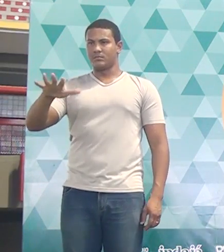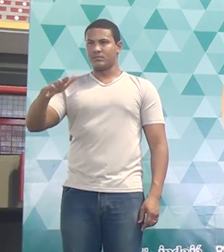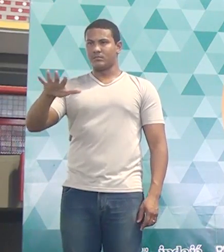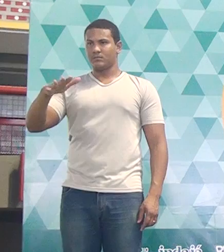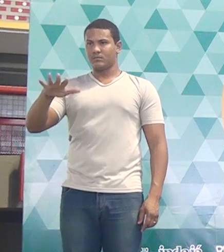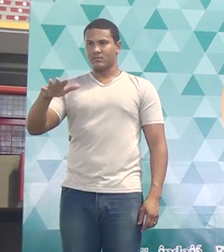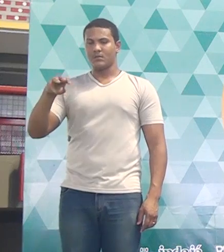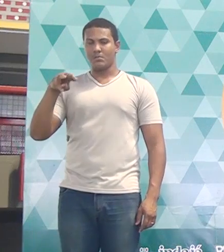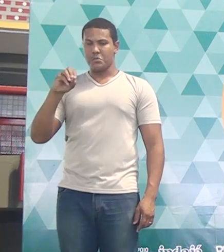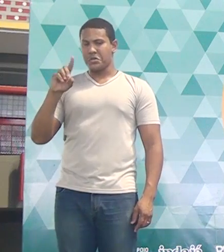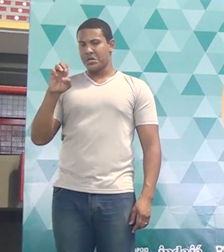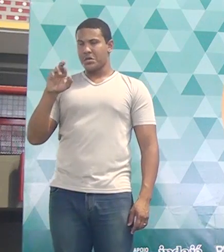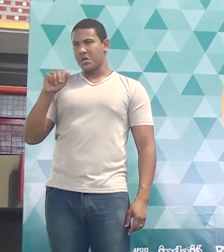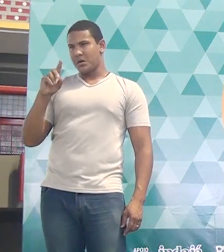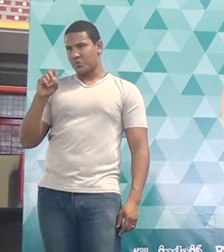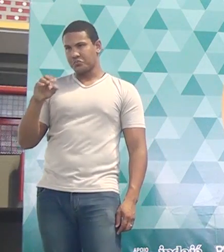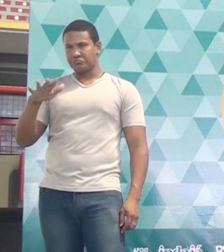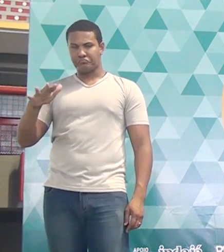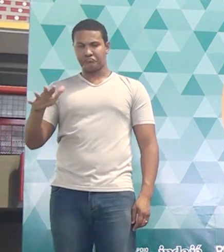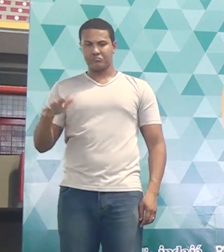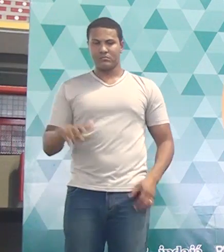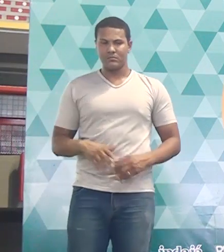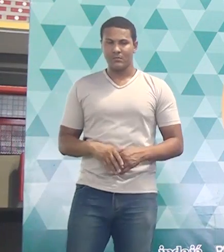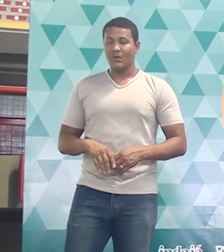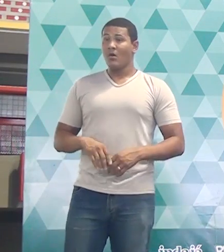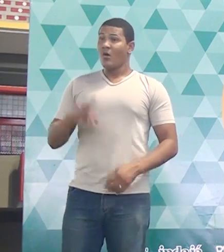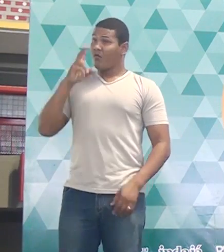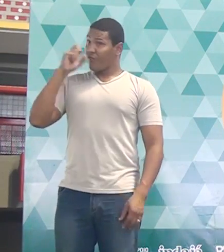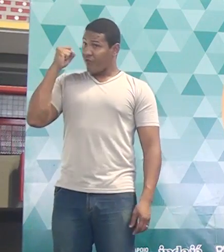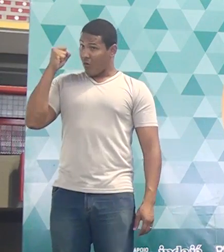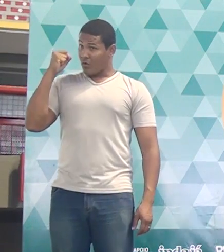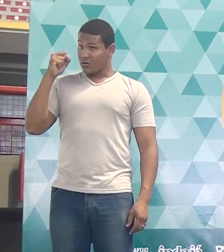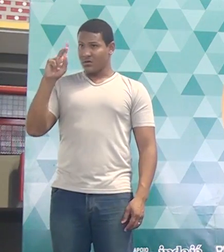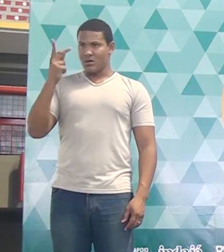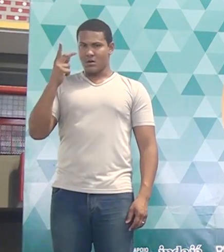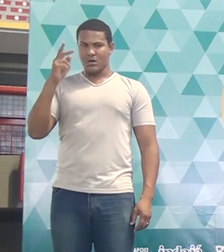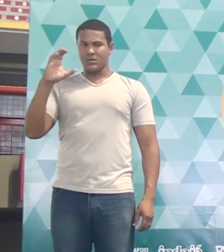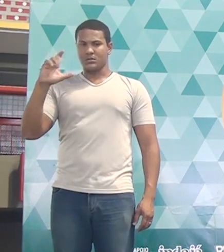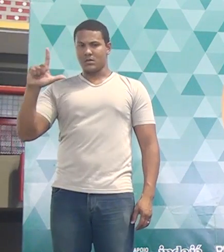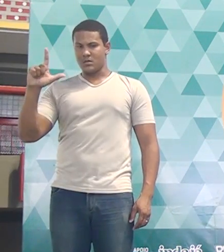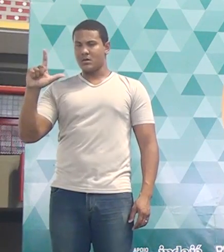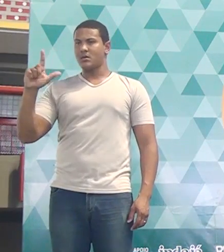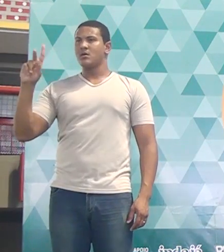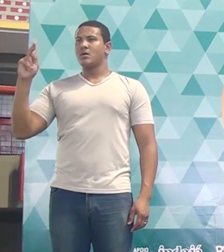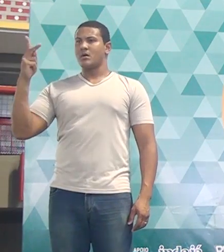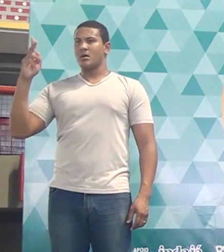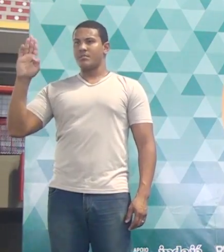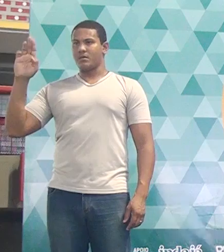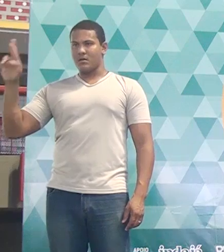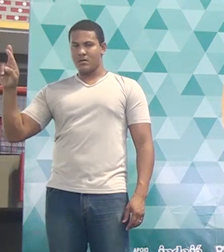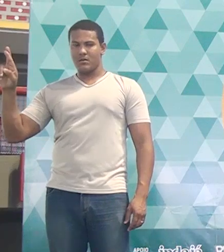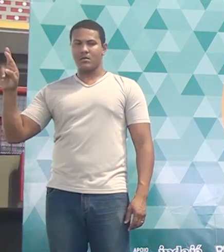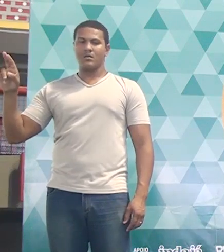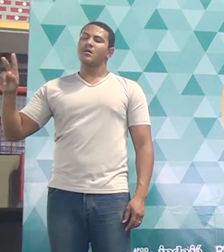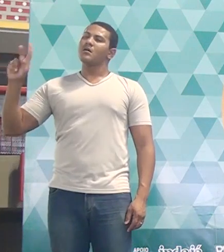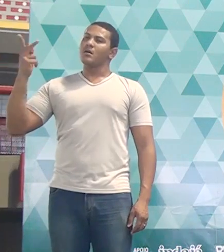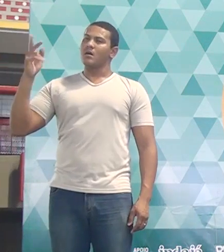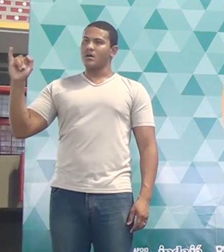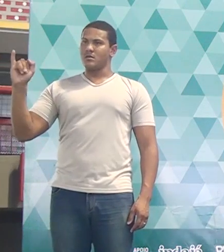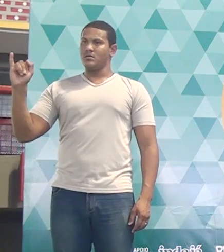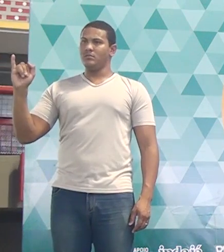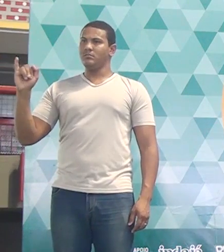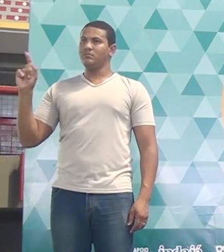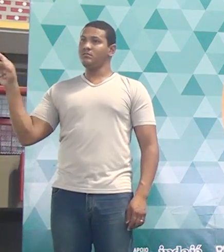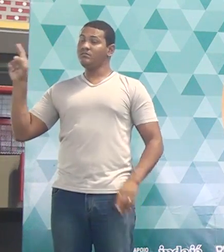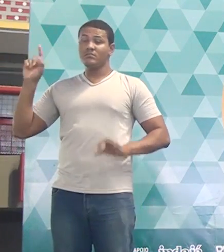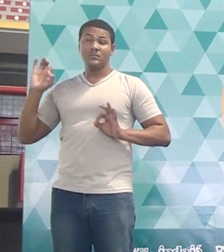tá? Então você decora: fortes, HCl, HBr, HI. Moderado, HF. Os demais são fracos. Isso quando ele